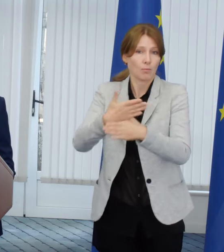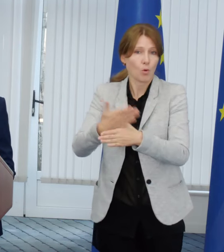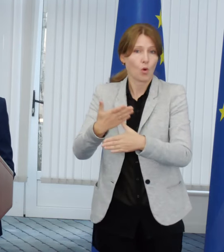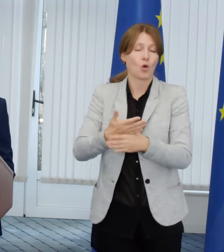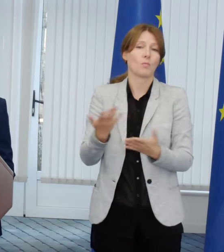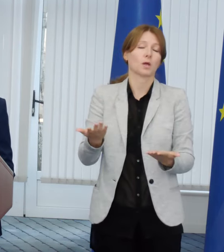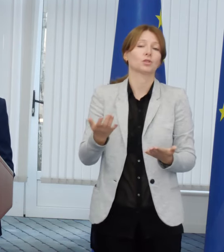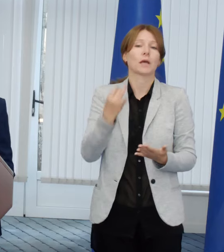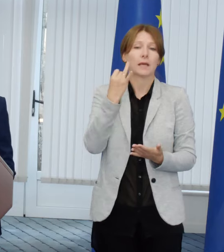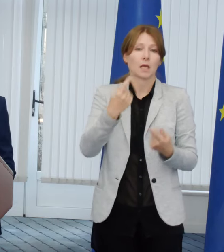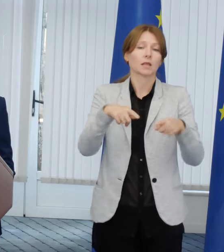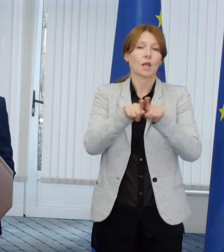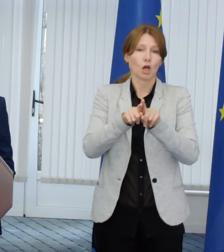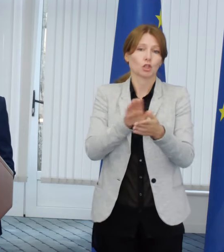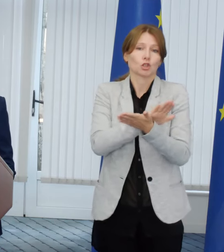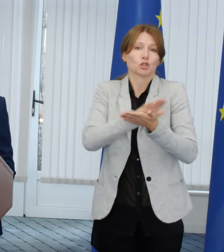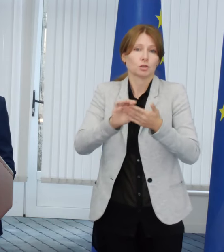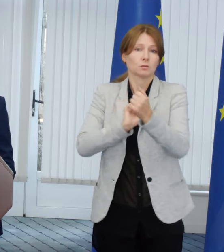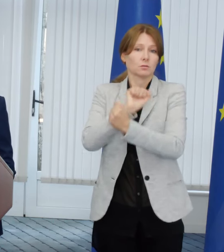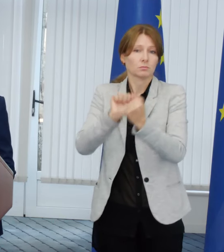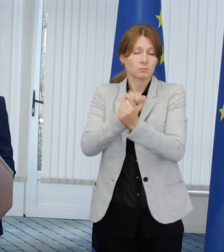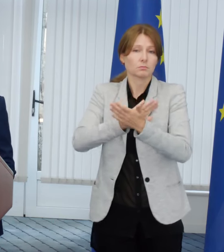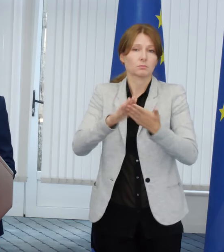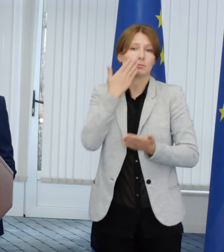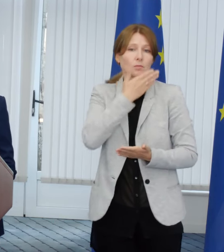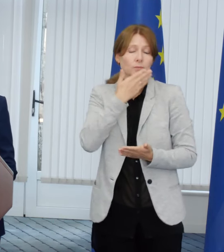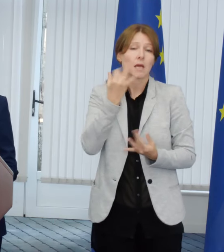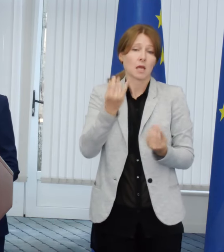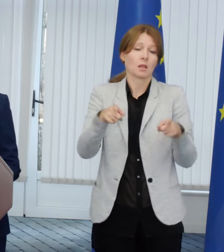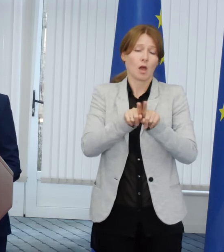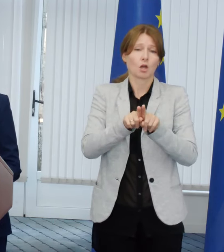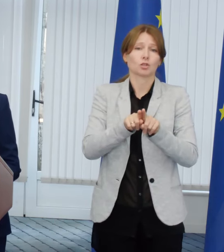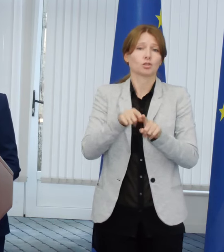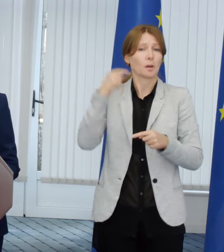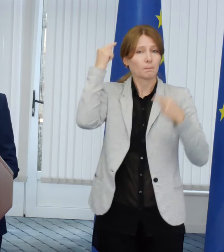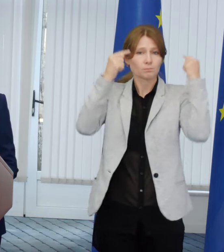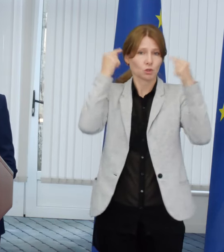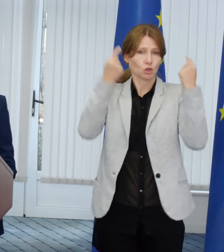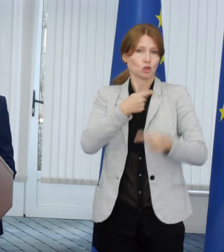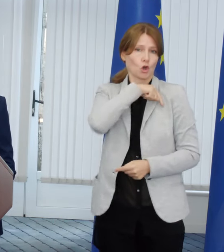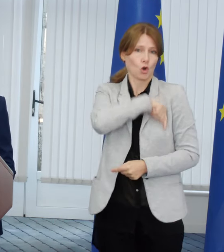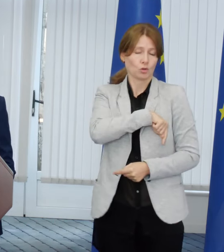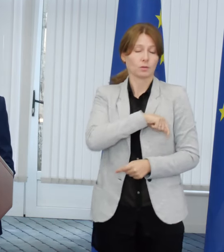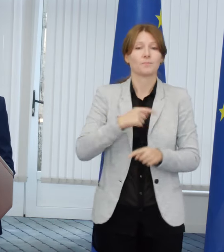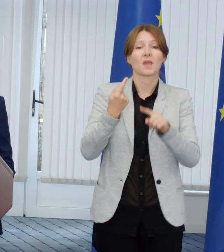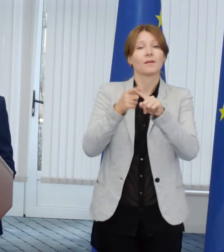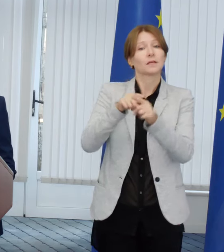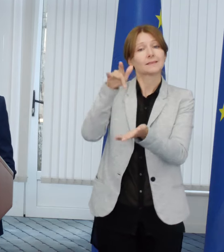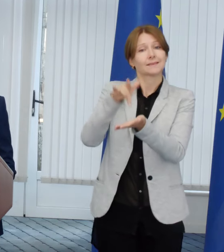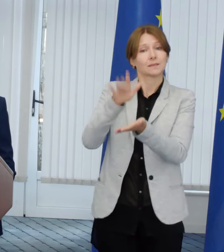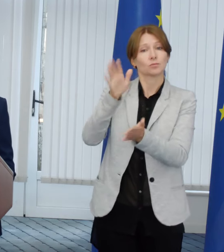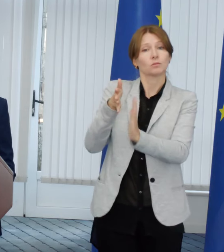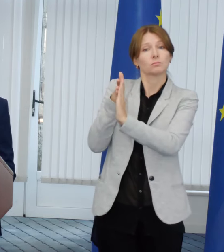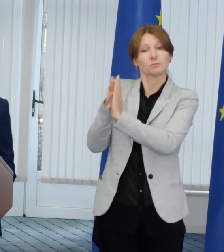asistență igienico-sanitară, reabilitare și consiliere psihologică. În acest centru va fi o investiție de